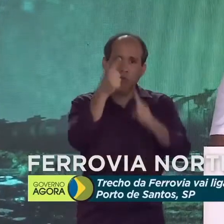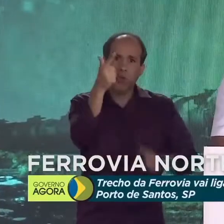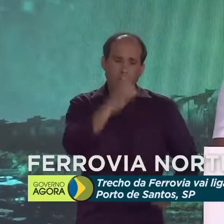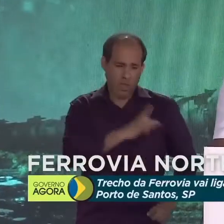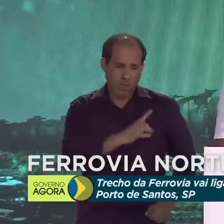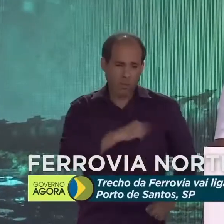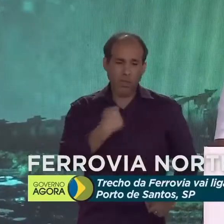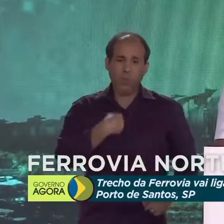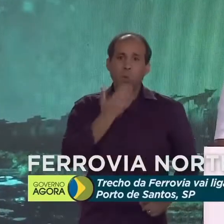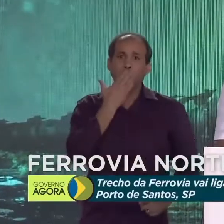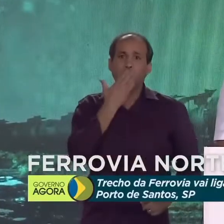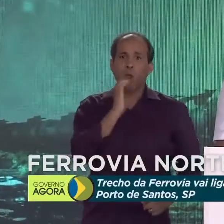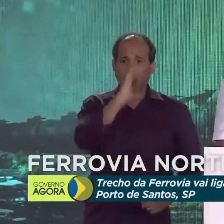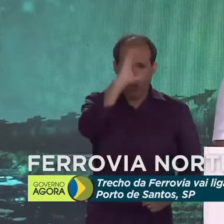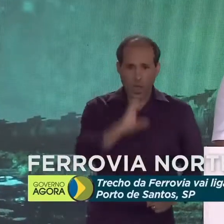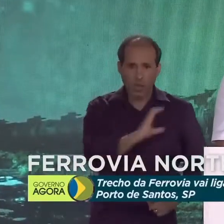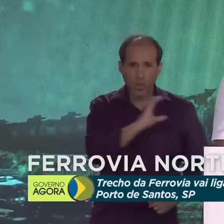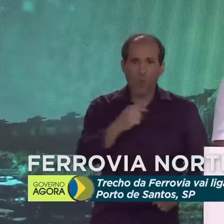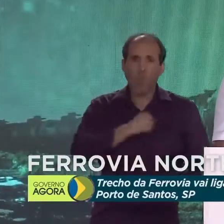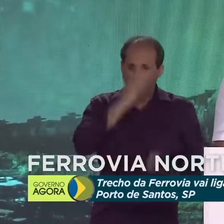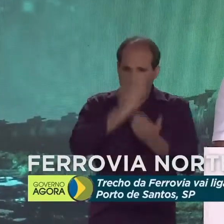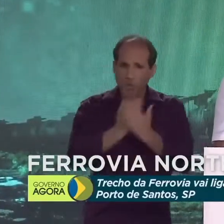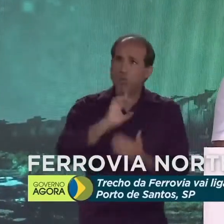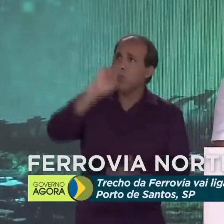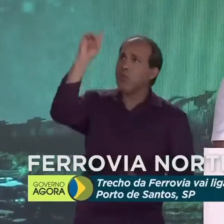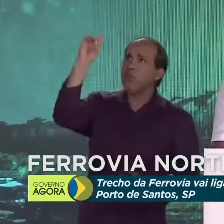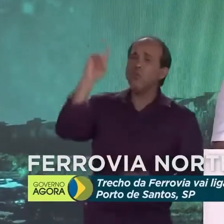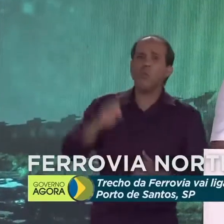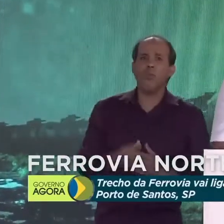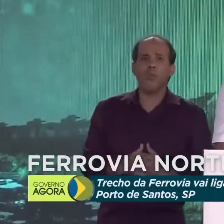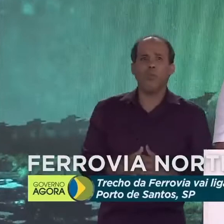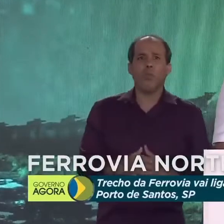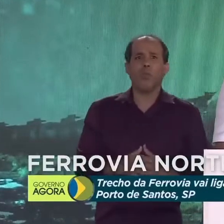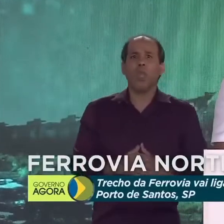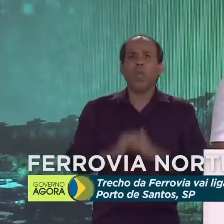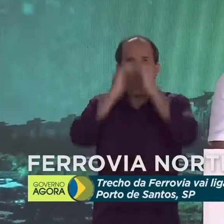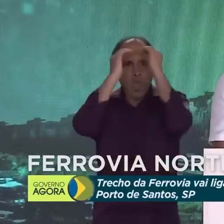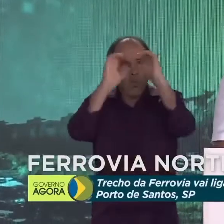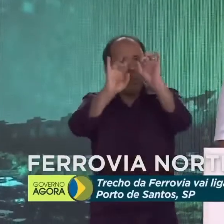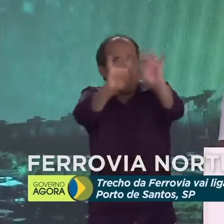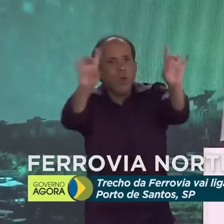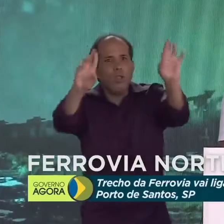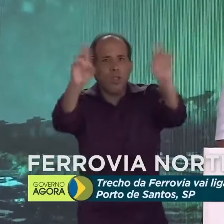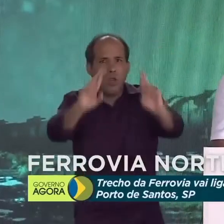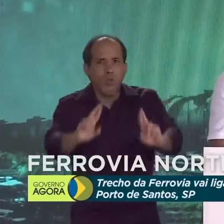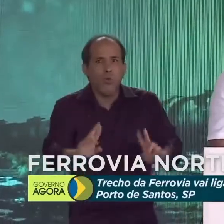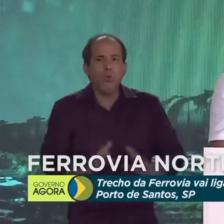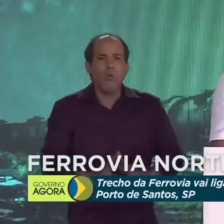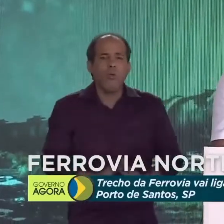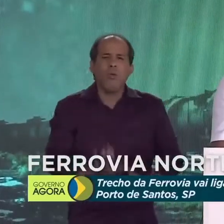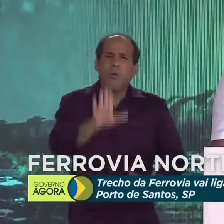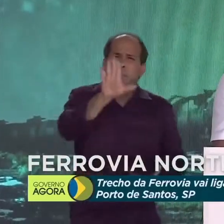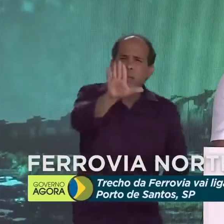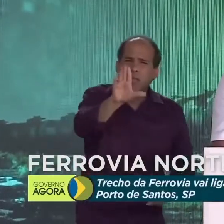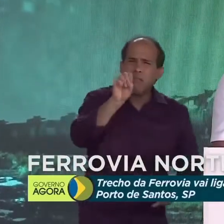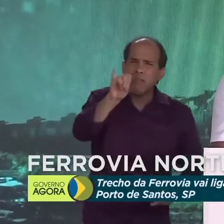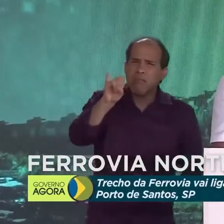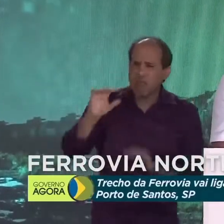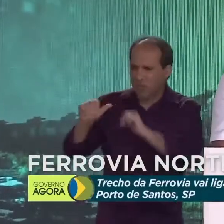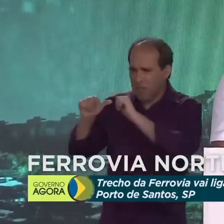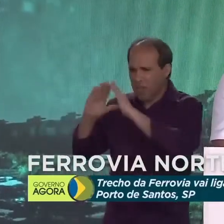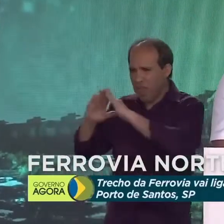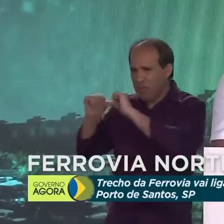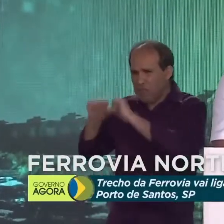Eu sou católico, acredito em Deus, respeitamos as religiões, mas se ficarmos em